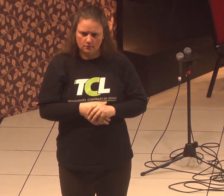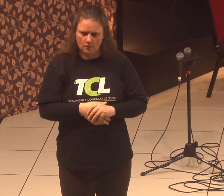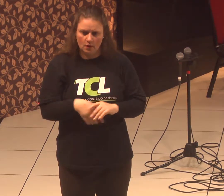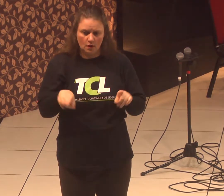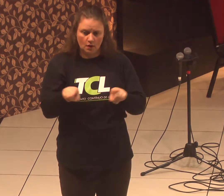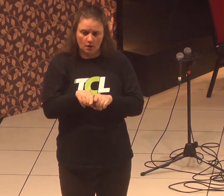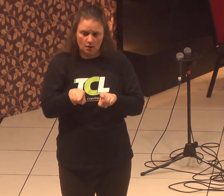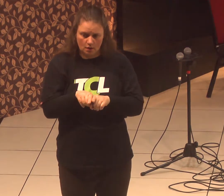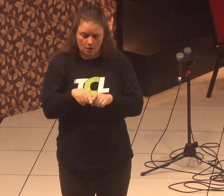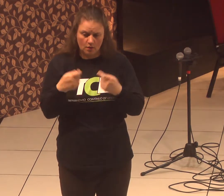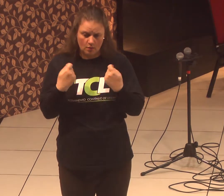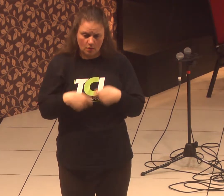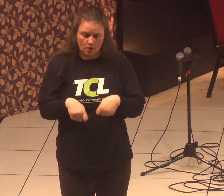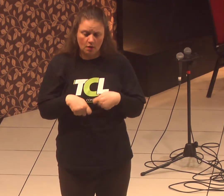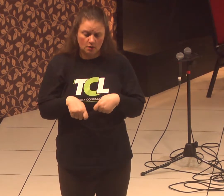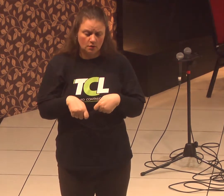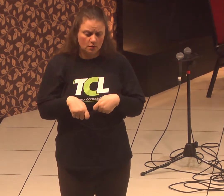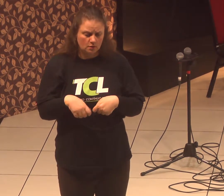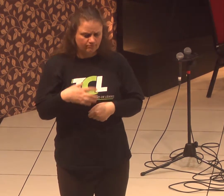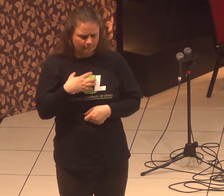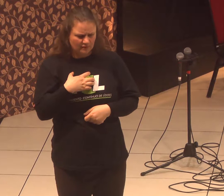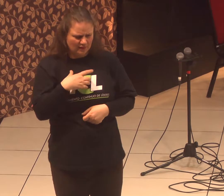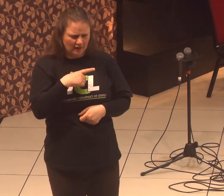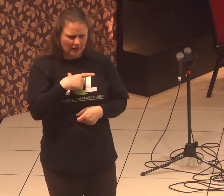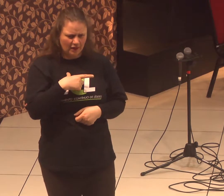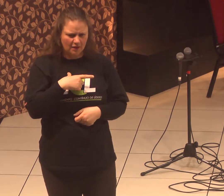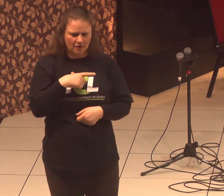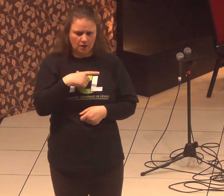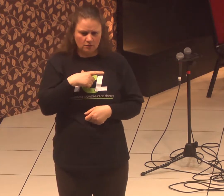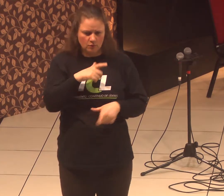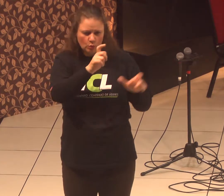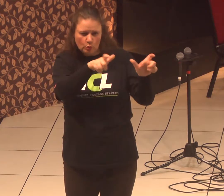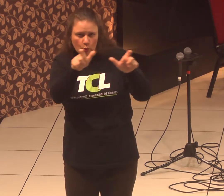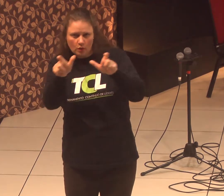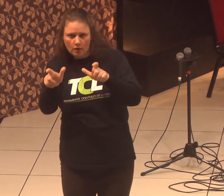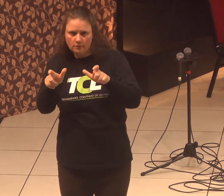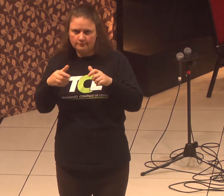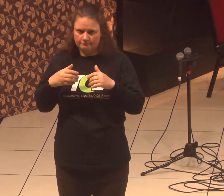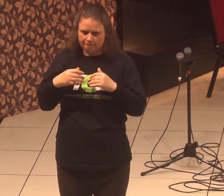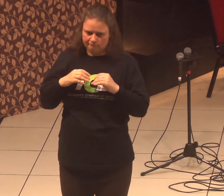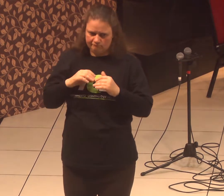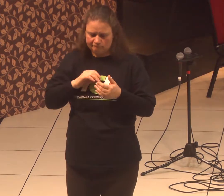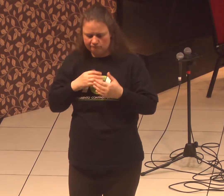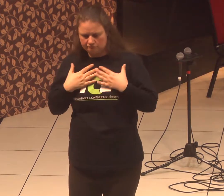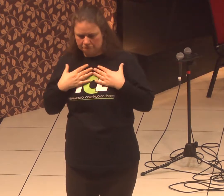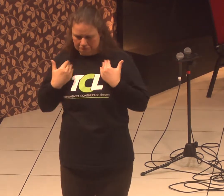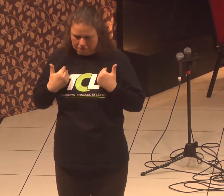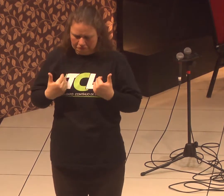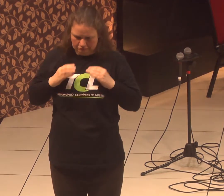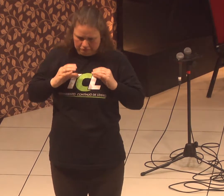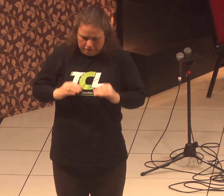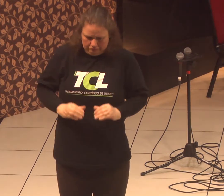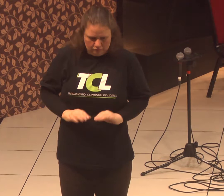ao lugar. Há lugares que você tem que ser muito discreto. Certo?